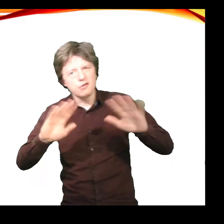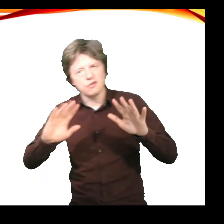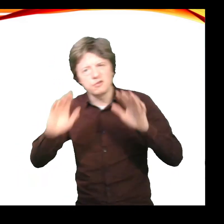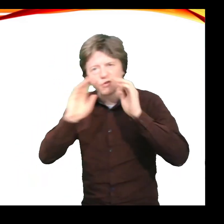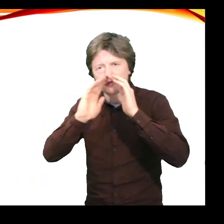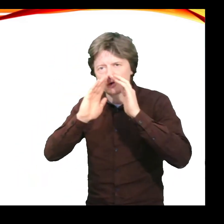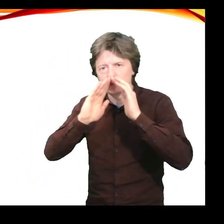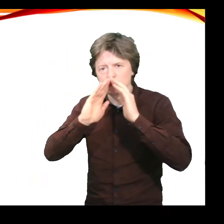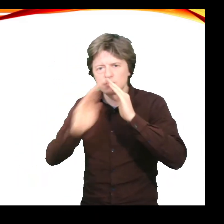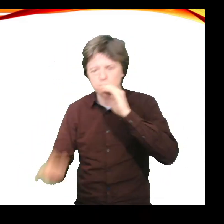gezien wilde worden.